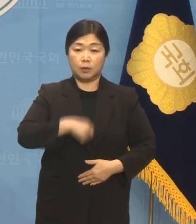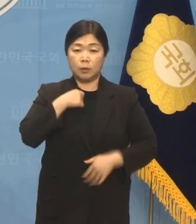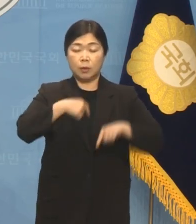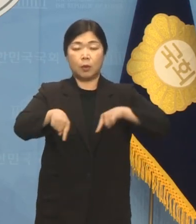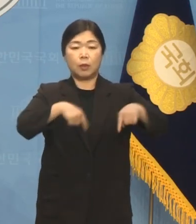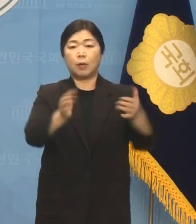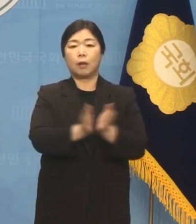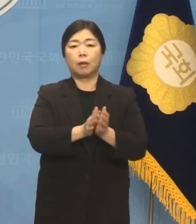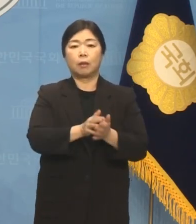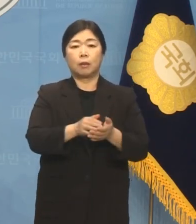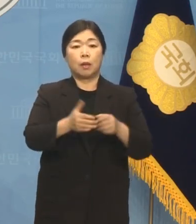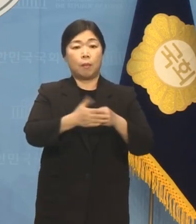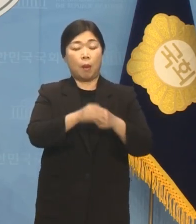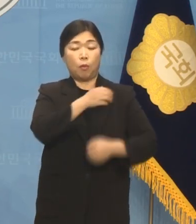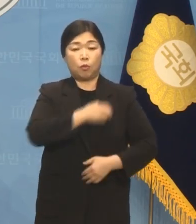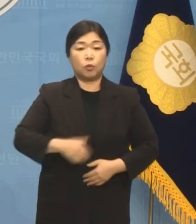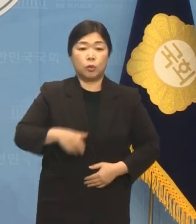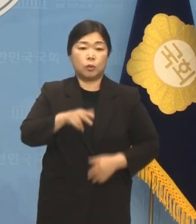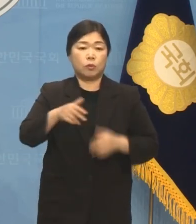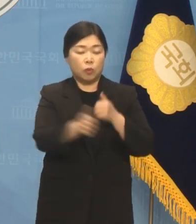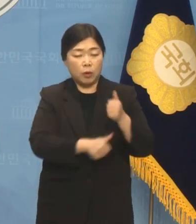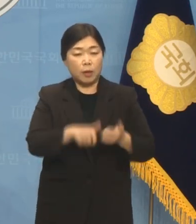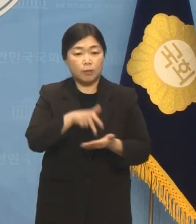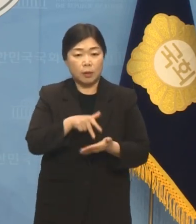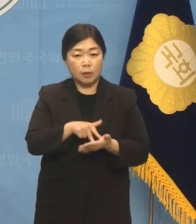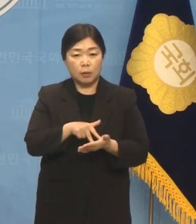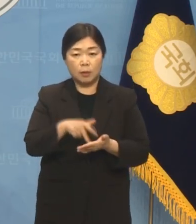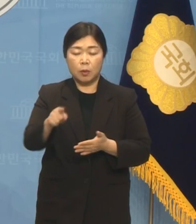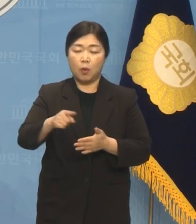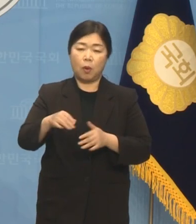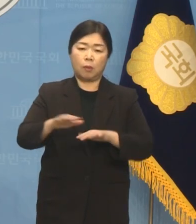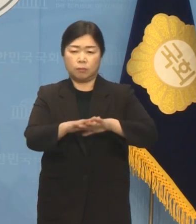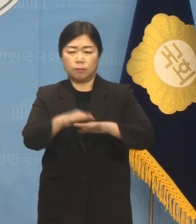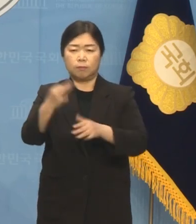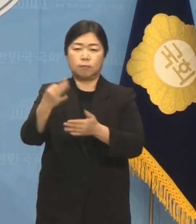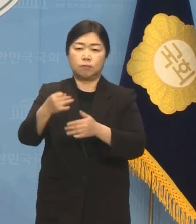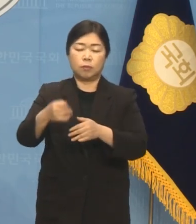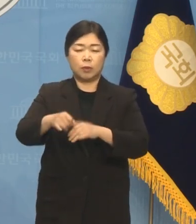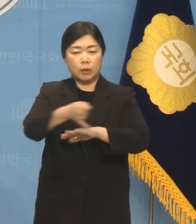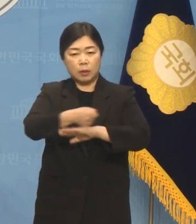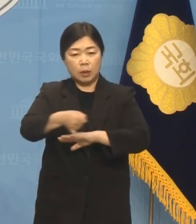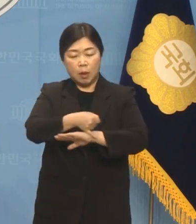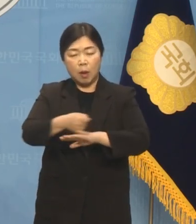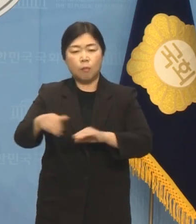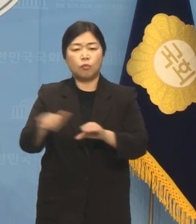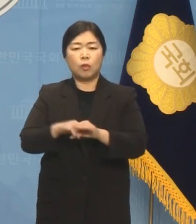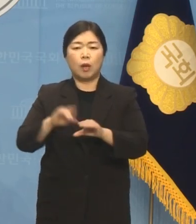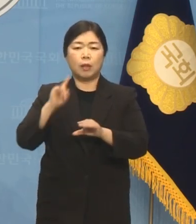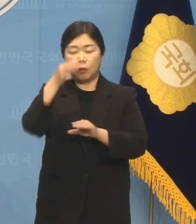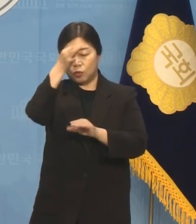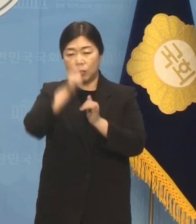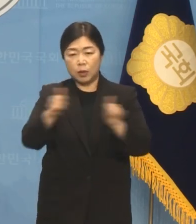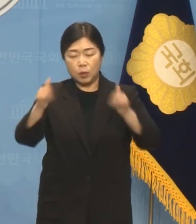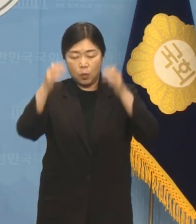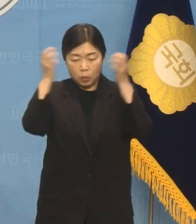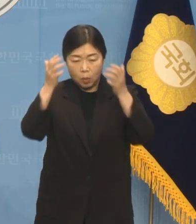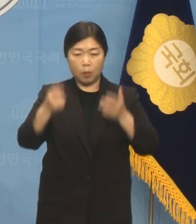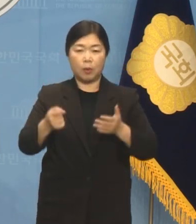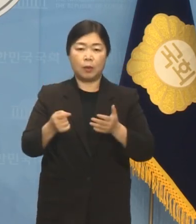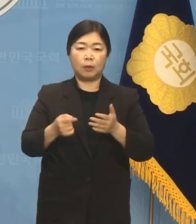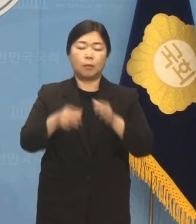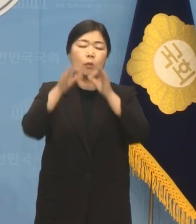위원회는 젠트리피케이션과 이로 인한 지역의 소상공인, 문화예술인들의 고통을 우려하며